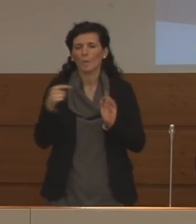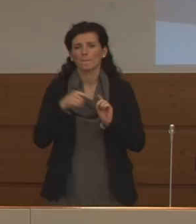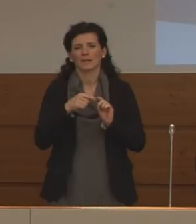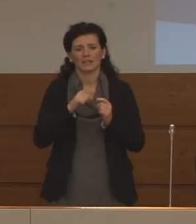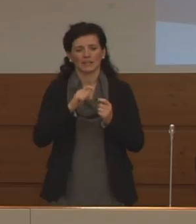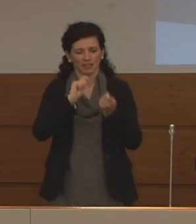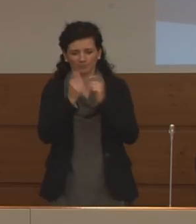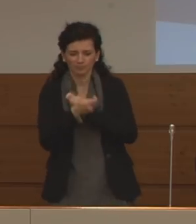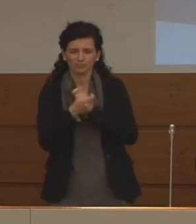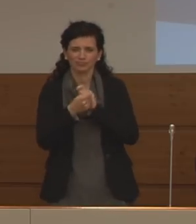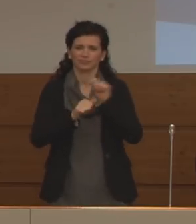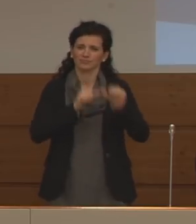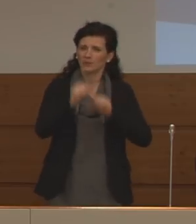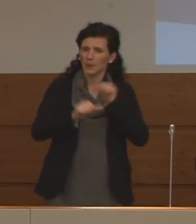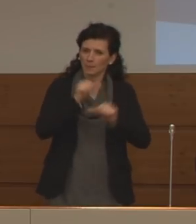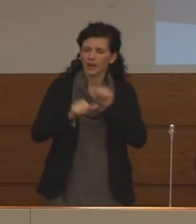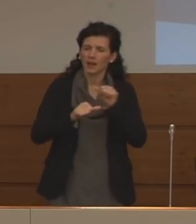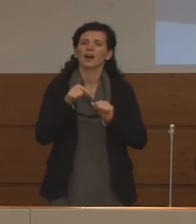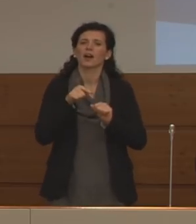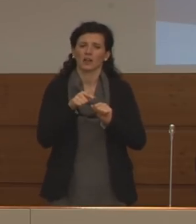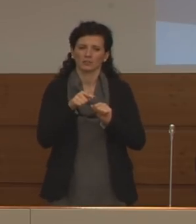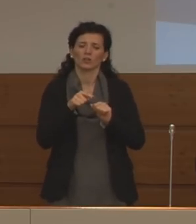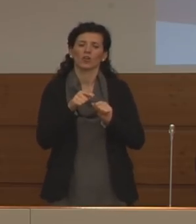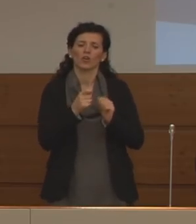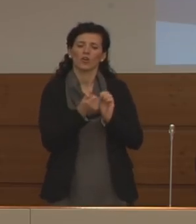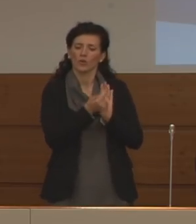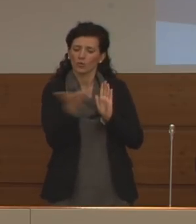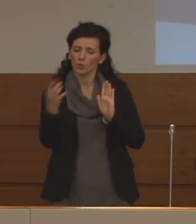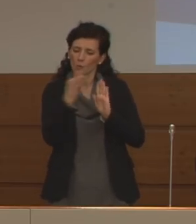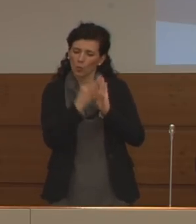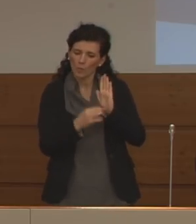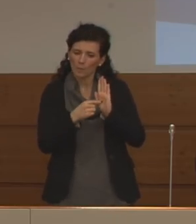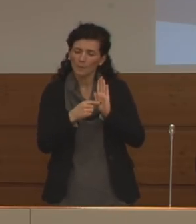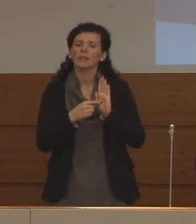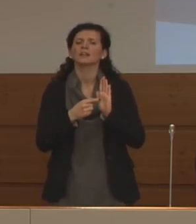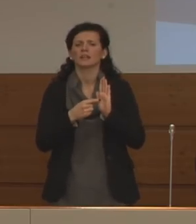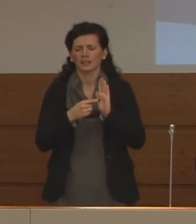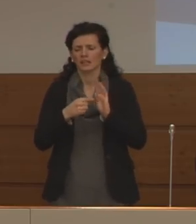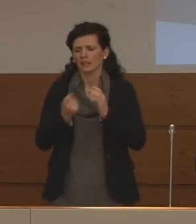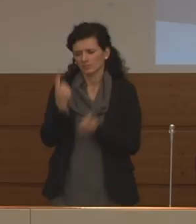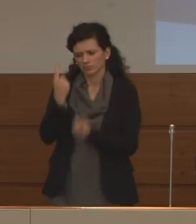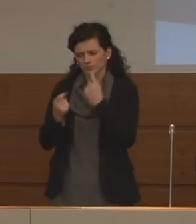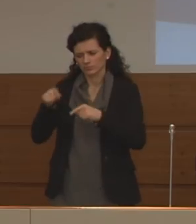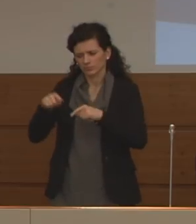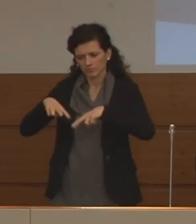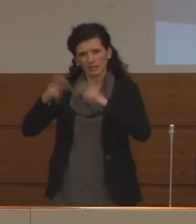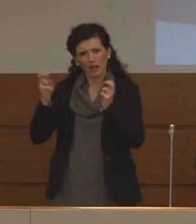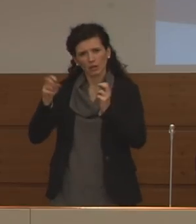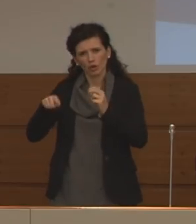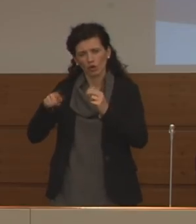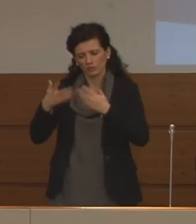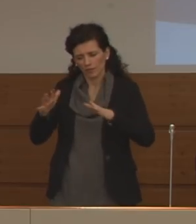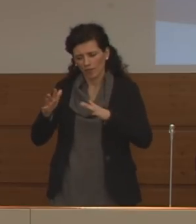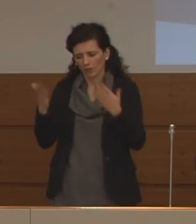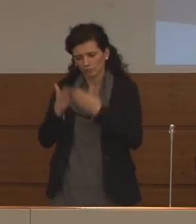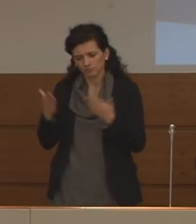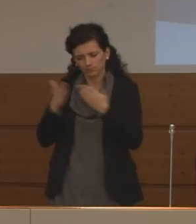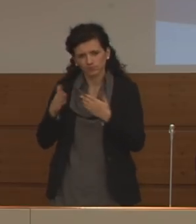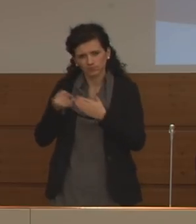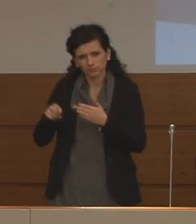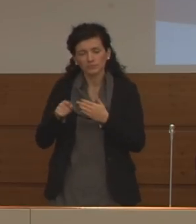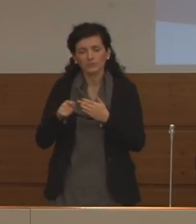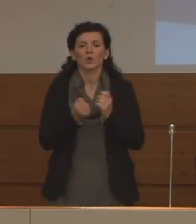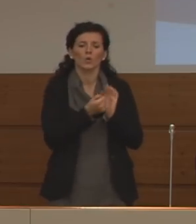riguarda i nuovi casi diagnosticati sia per quel che pertiene al numero dei